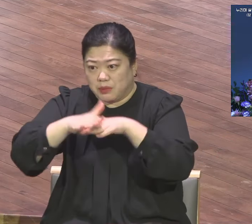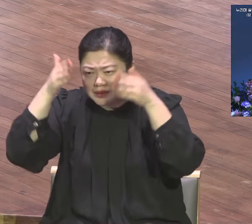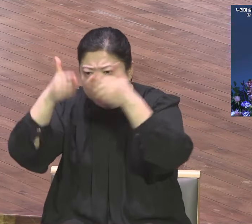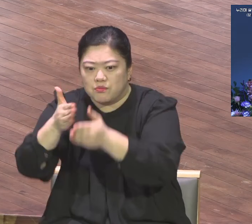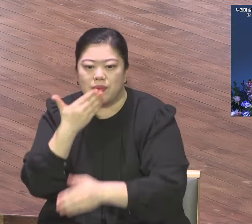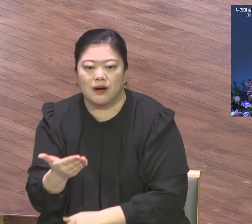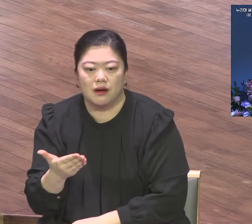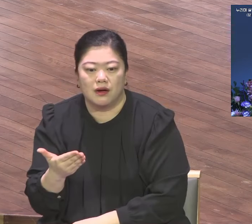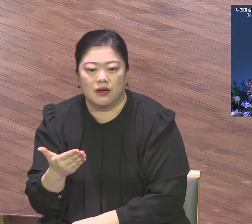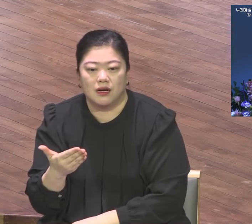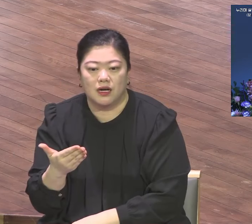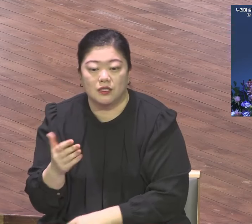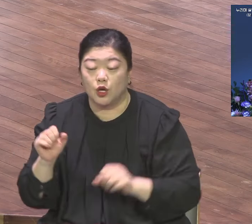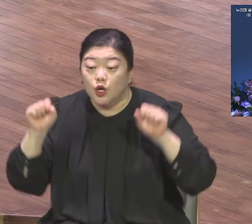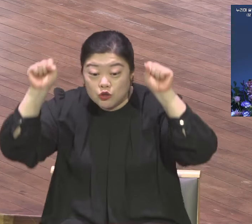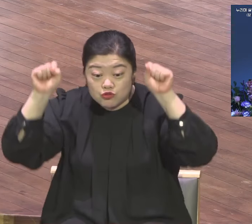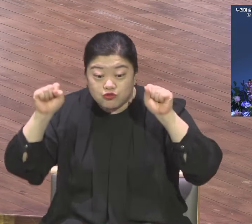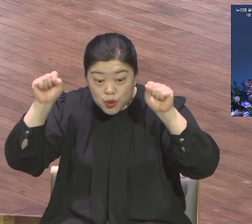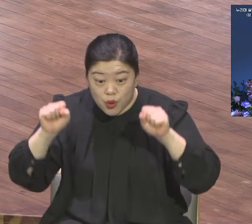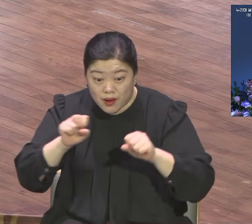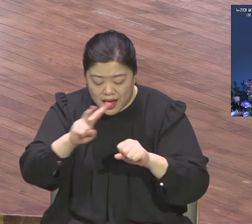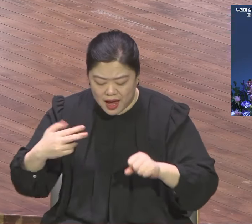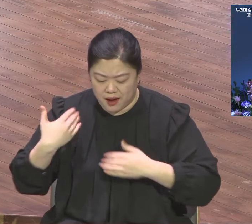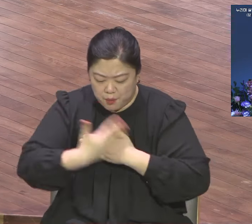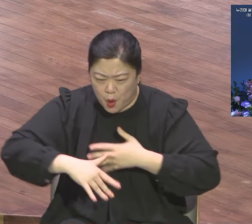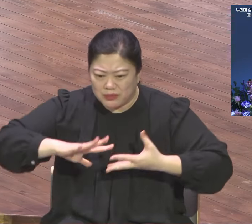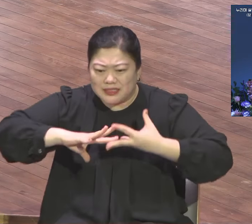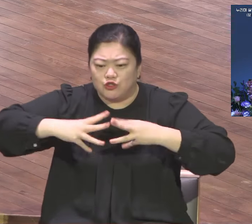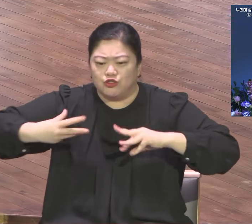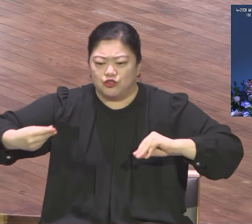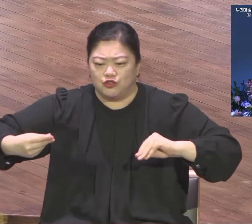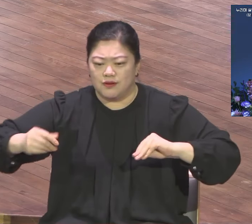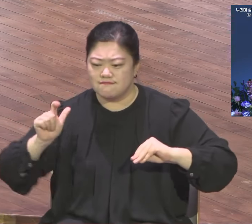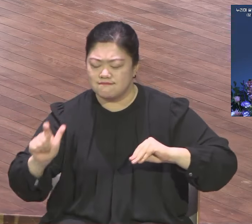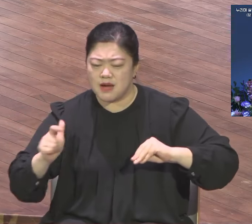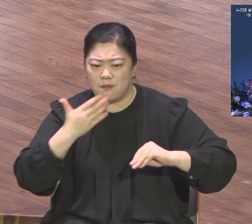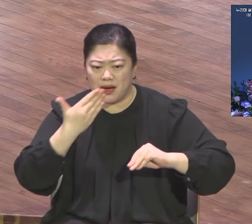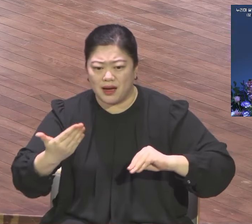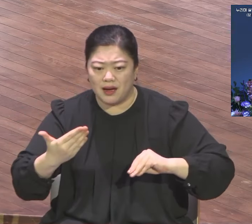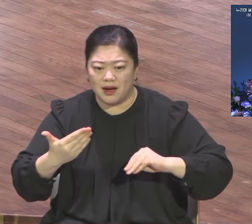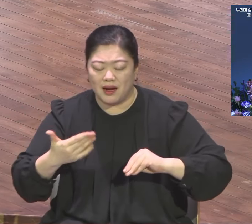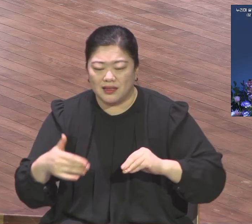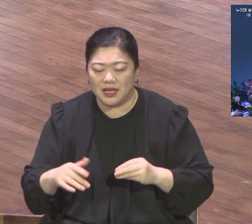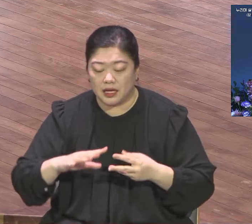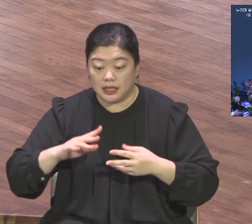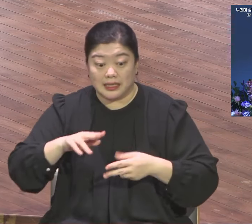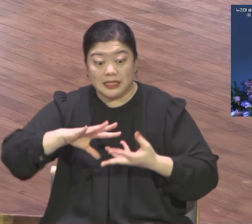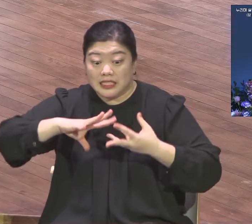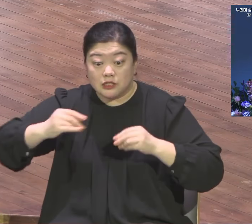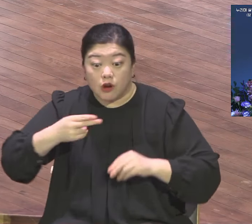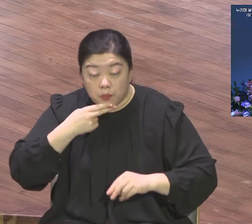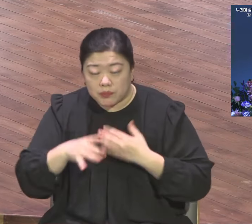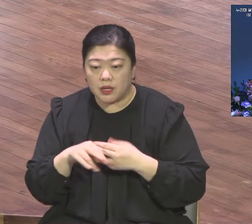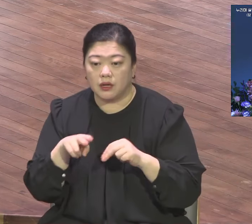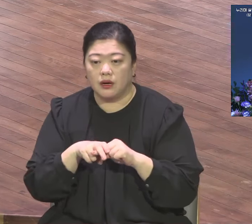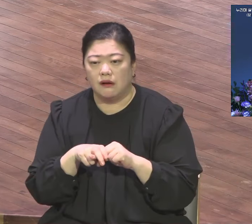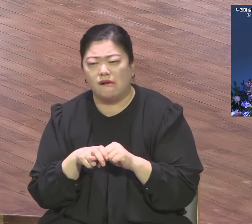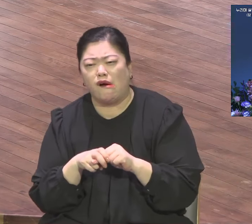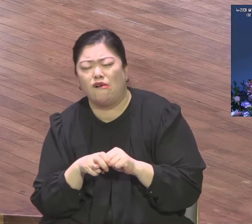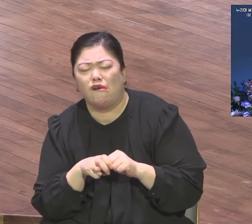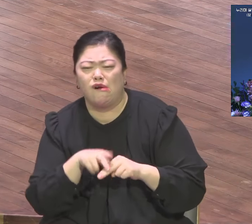근육이 생겨야 이럴 수가 않는 게 바로 자유스럽고 근육이 생겨야 넘어지도 안 뼈가 안 부러져. 근육이 없으니까 그냥 확 넘어져